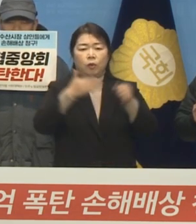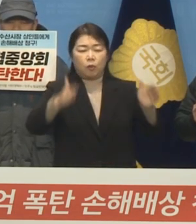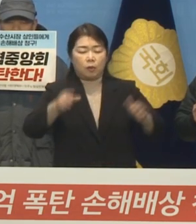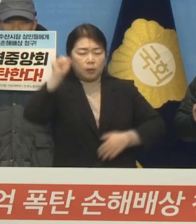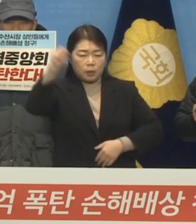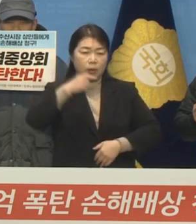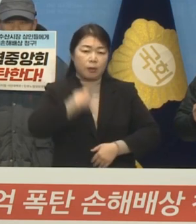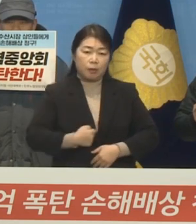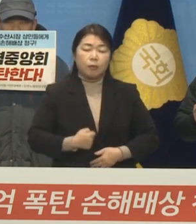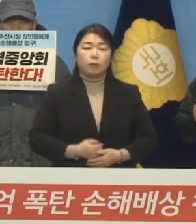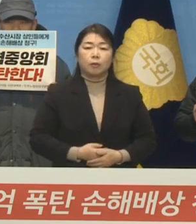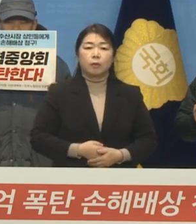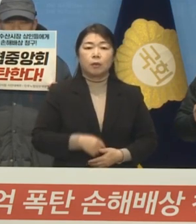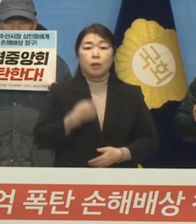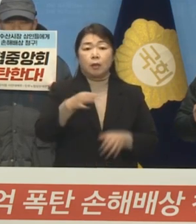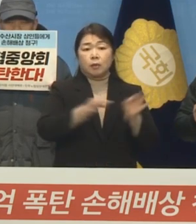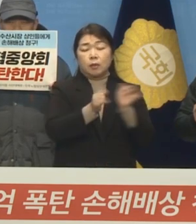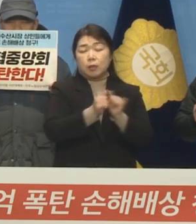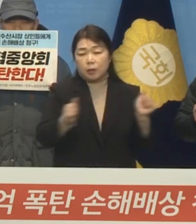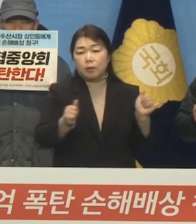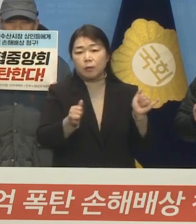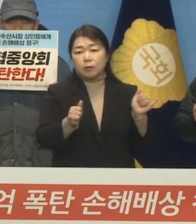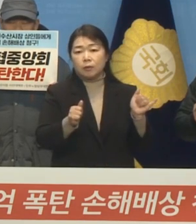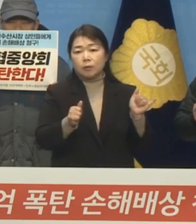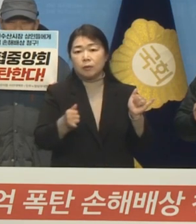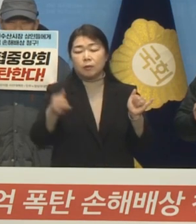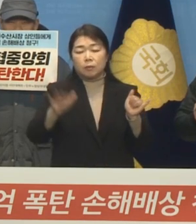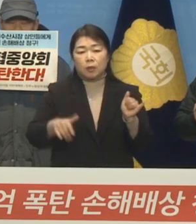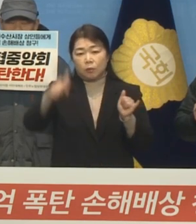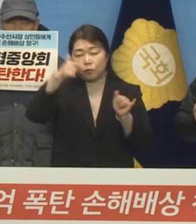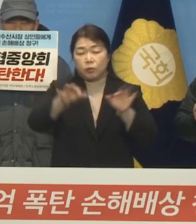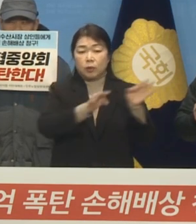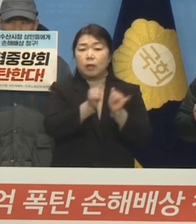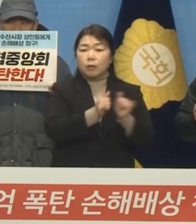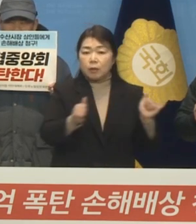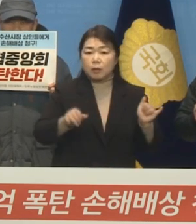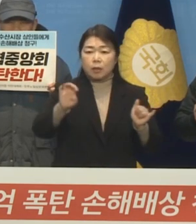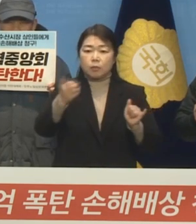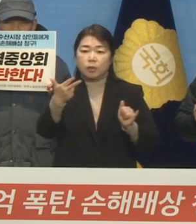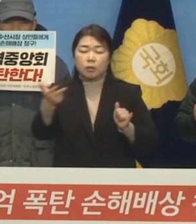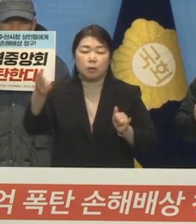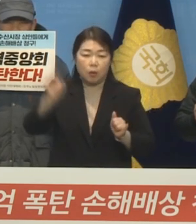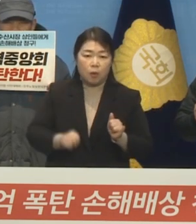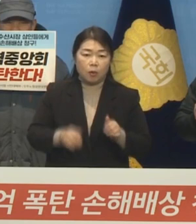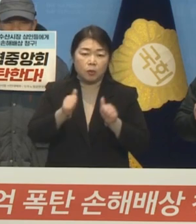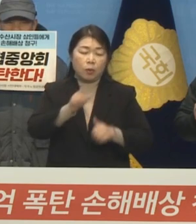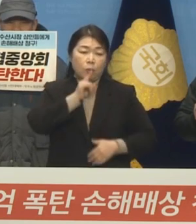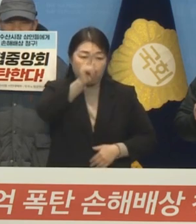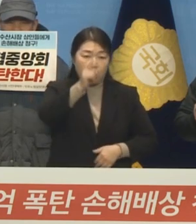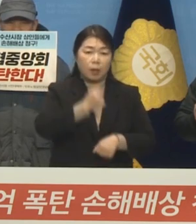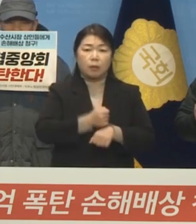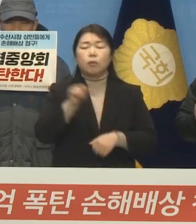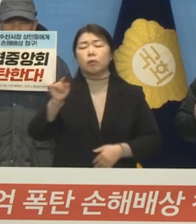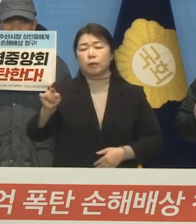터널을 잃어버린 채 싸우고 있는 수협 측에 구시장 상인들에게 47억 손배소를 청구한다는 것은